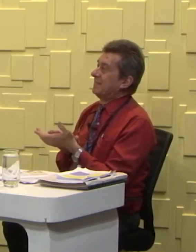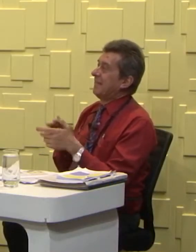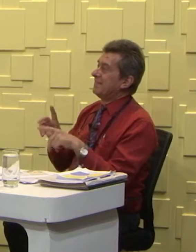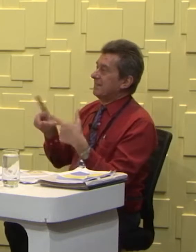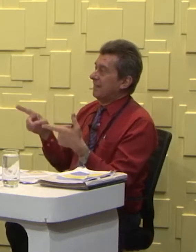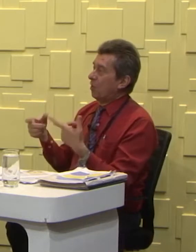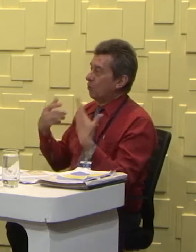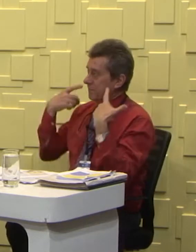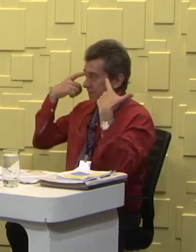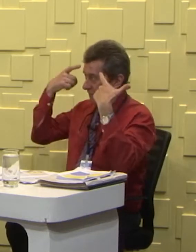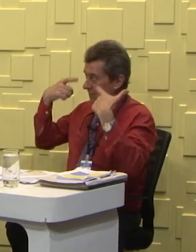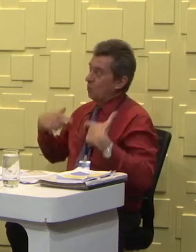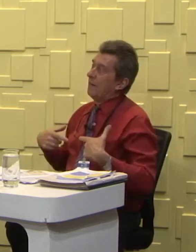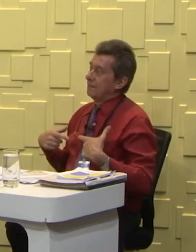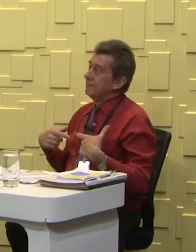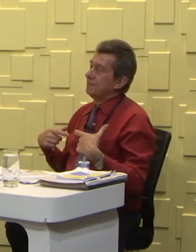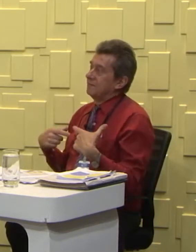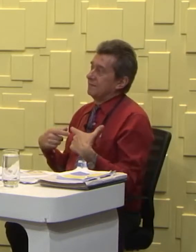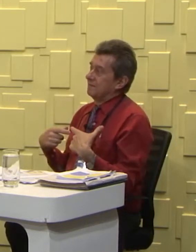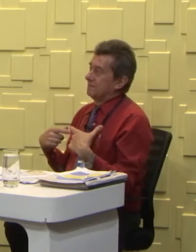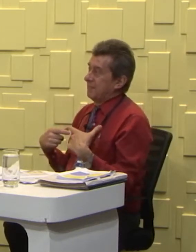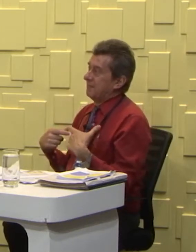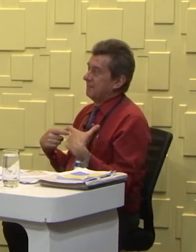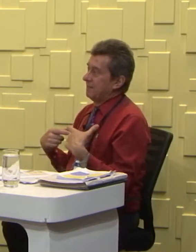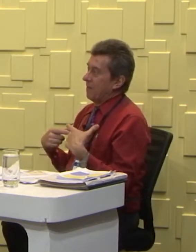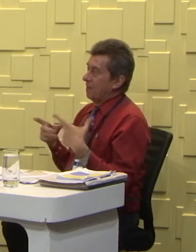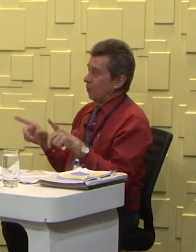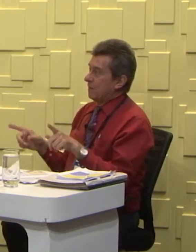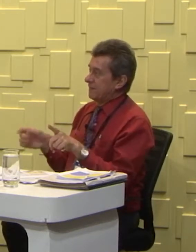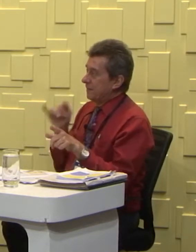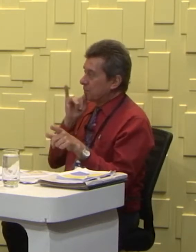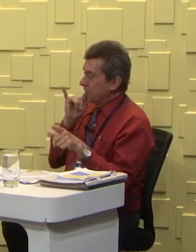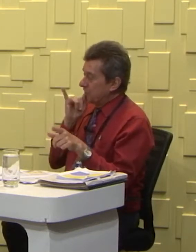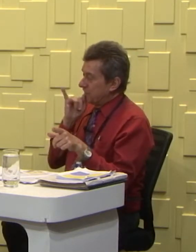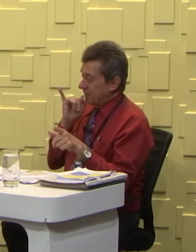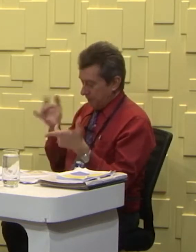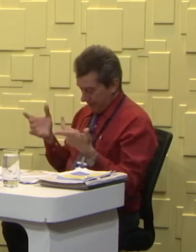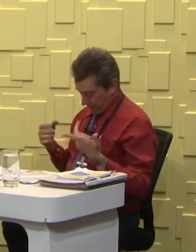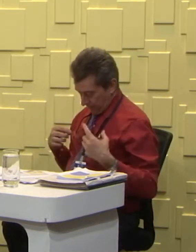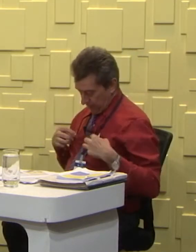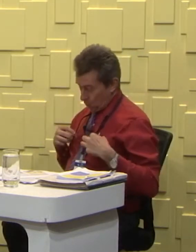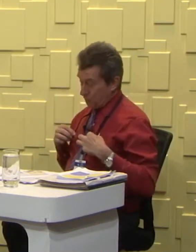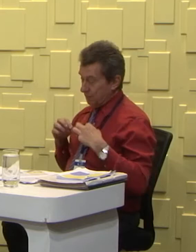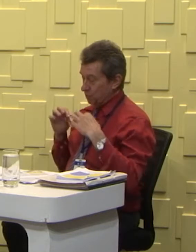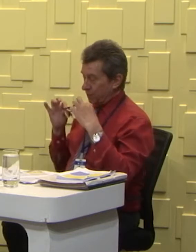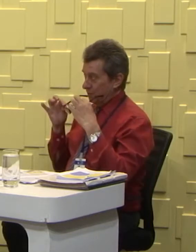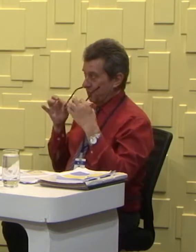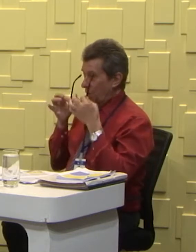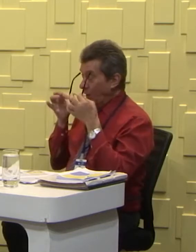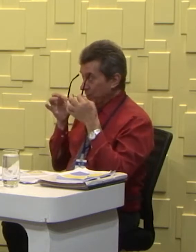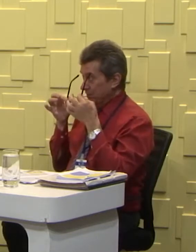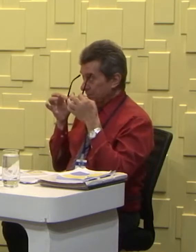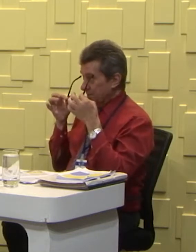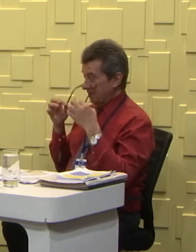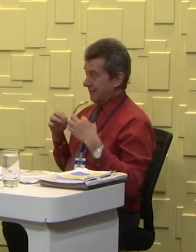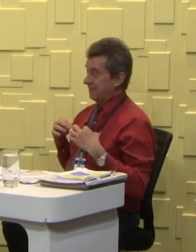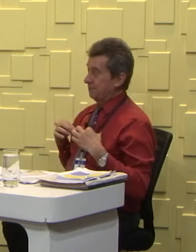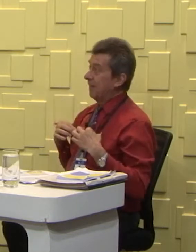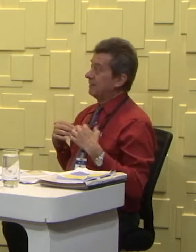desde que a roupa seja adequada um exemplo que vão tirar também os adornos óculos atrapalha